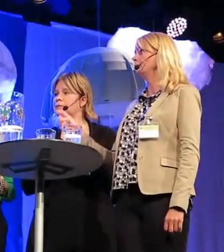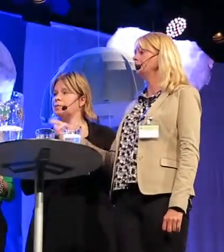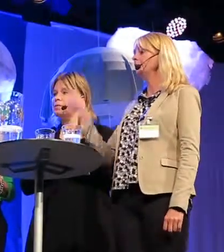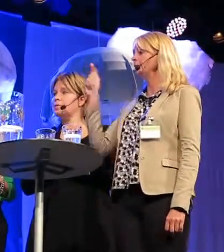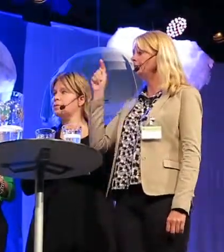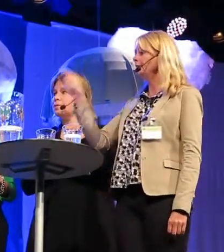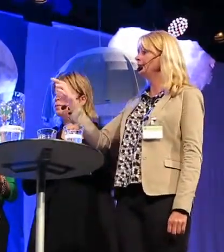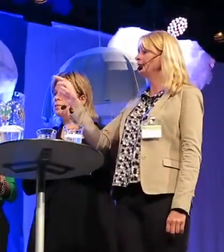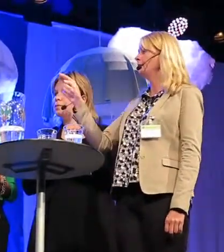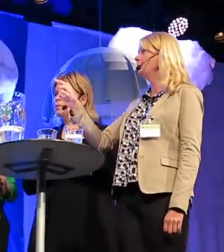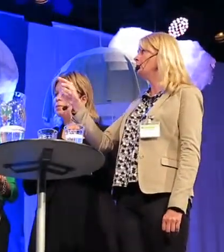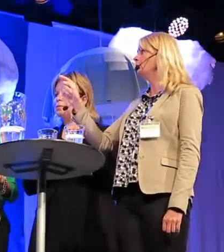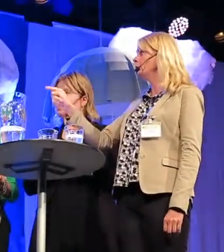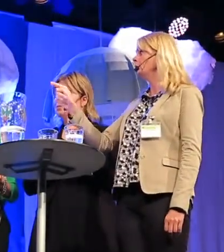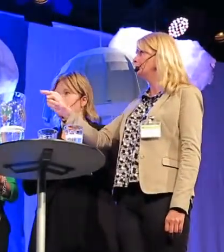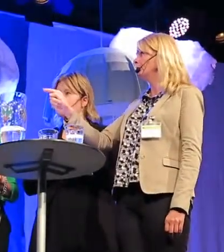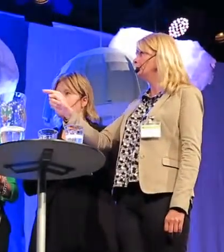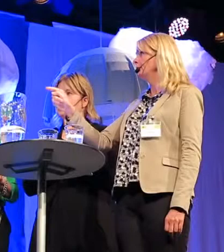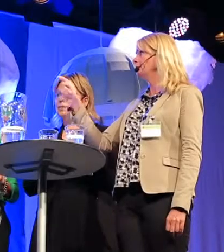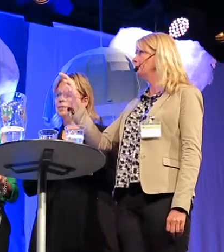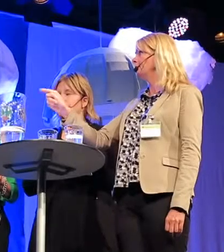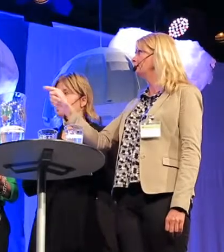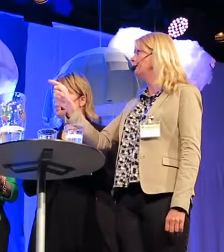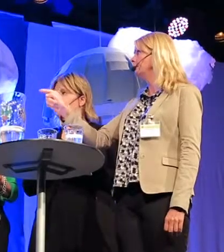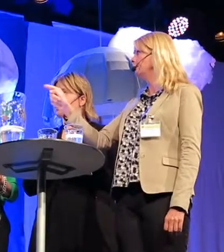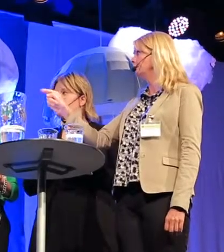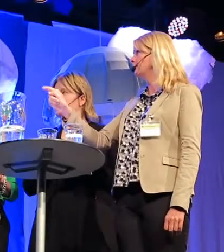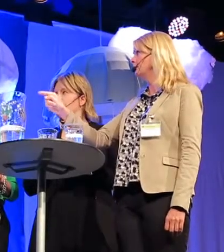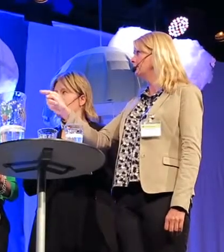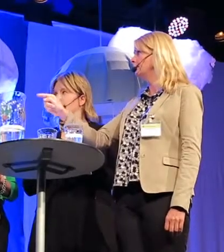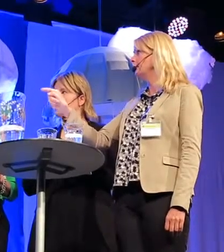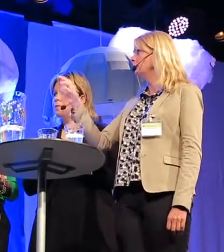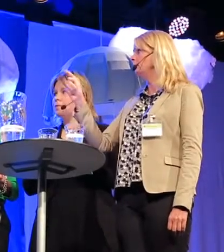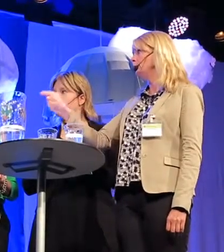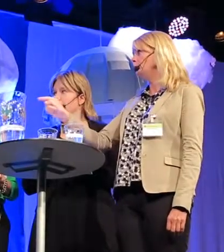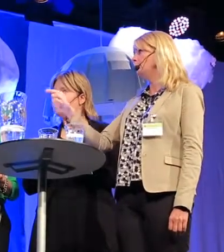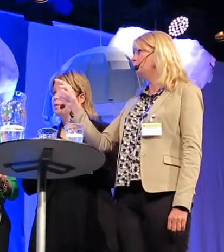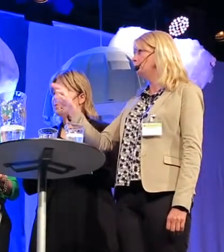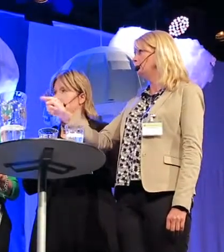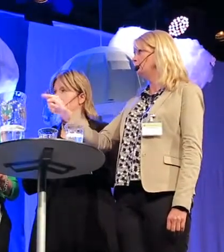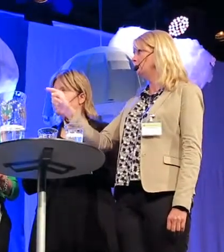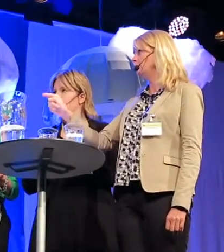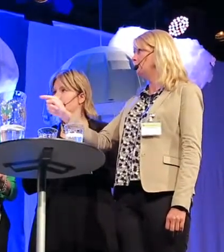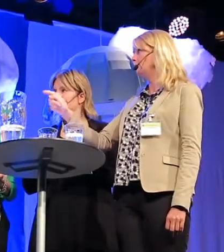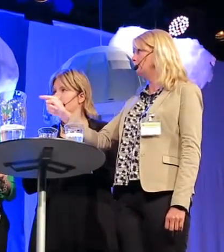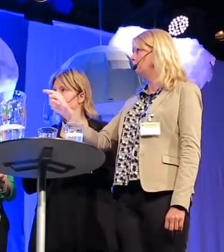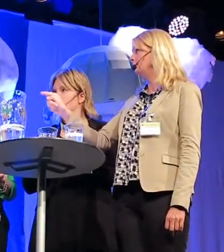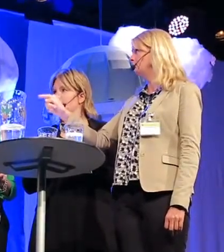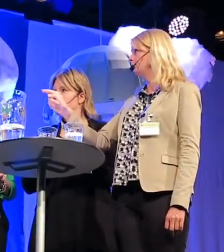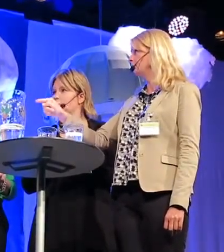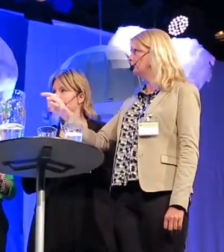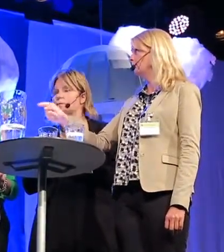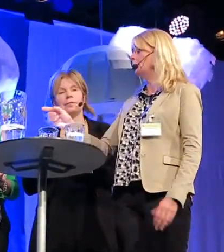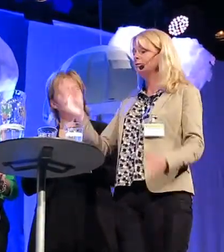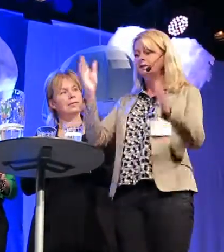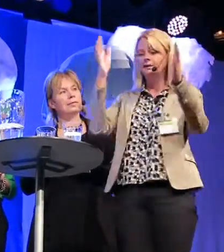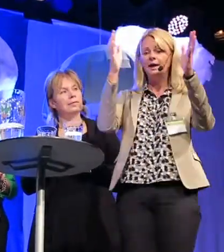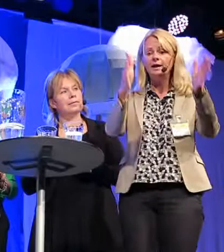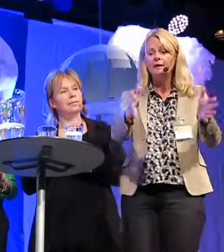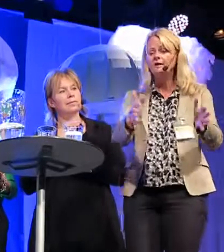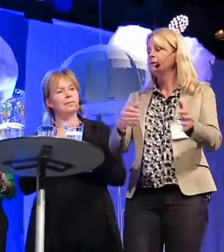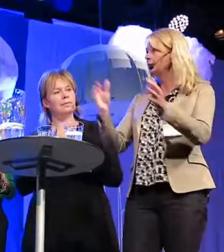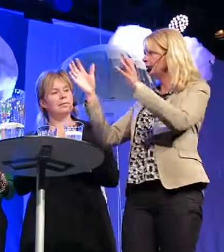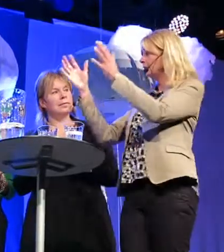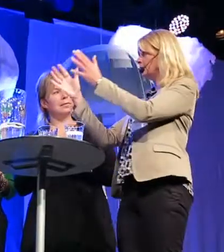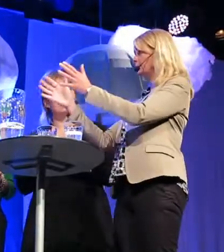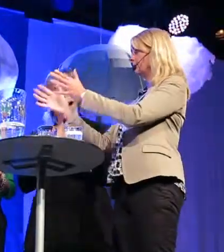ska sikta på det är vilken klimatnytta är det här bränslet gör. Hur mycket reduceras utsläppen av växthusgaser om vi använder